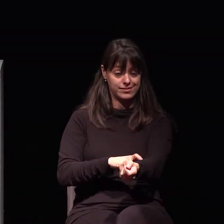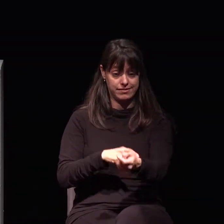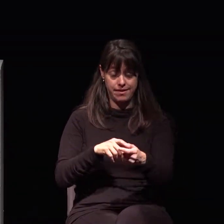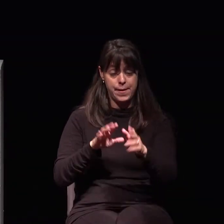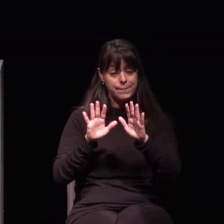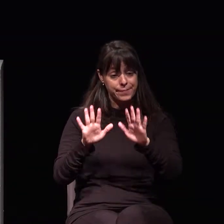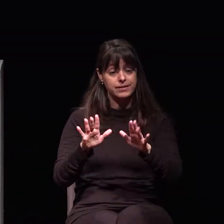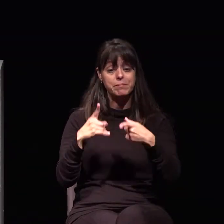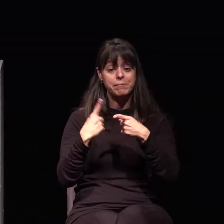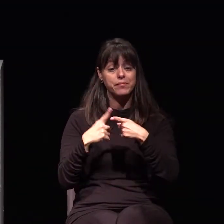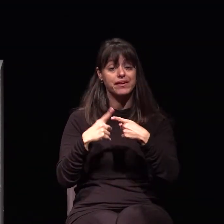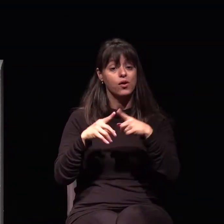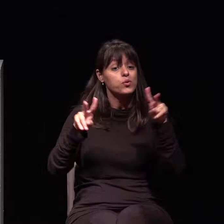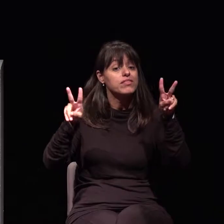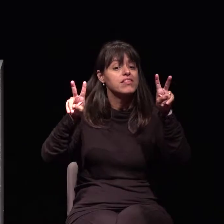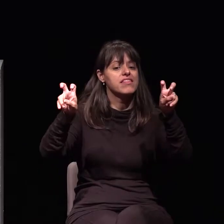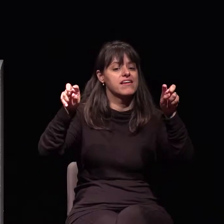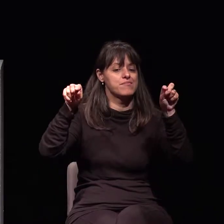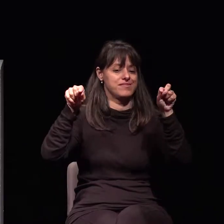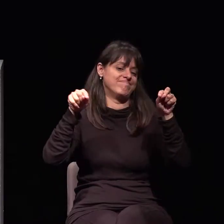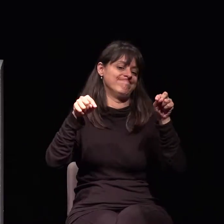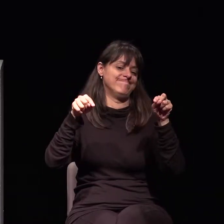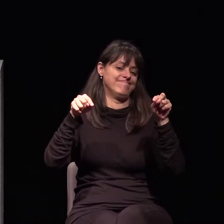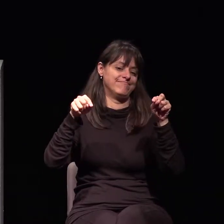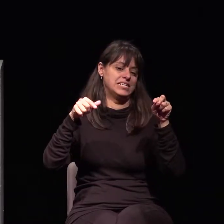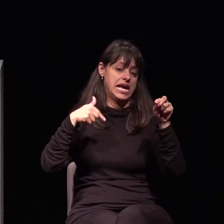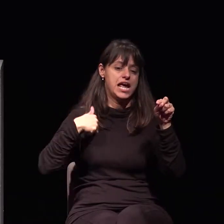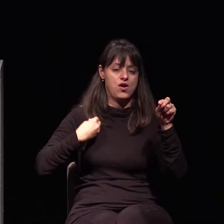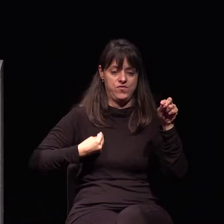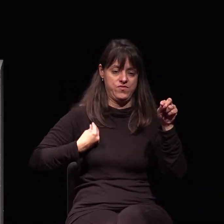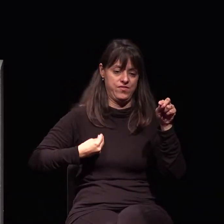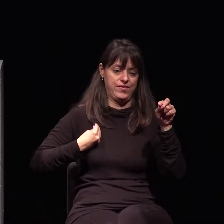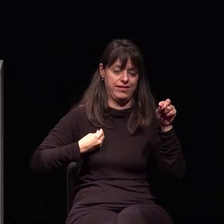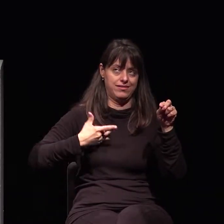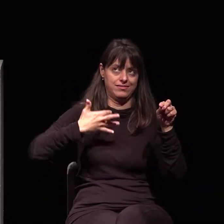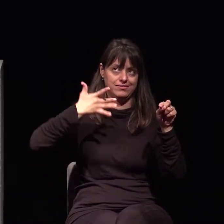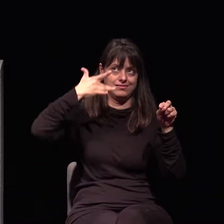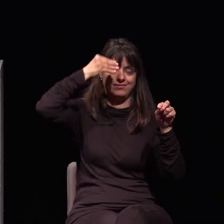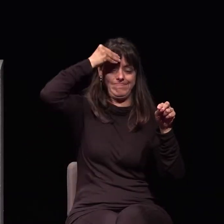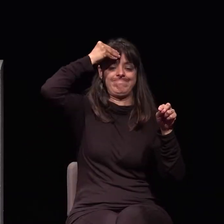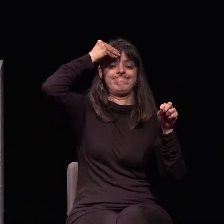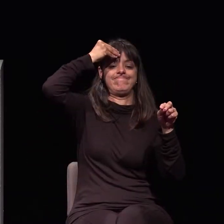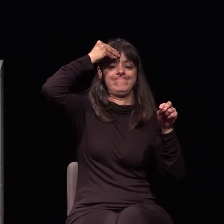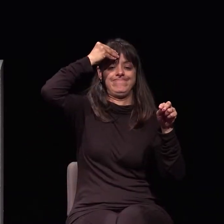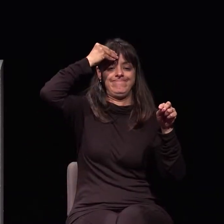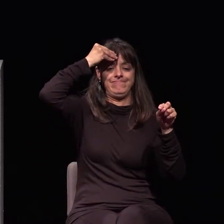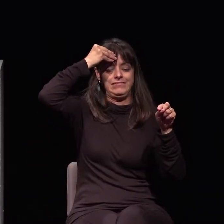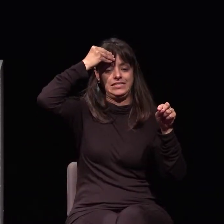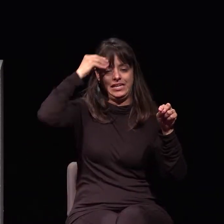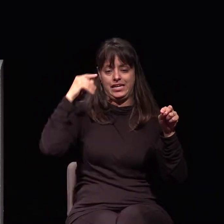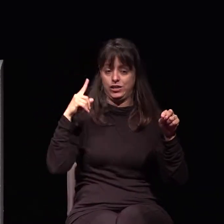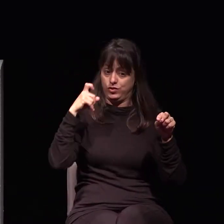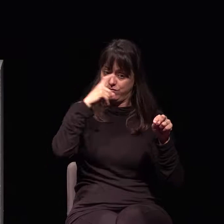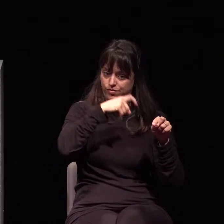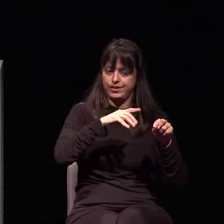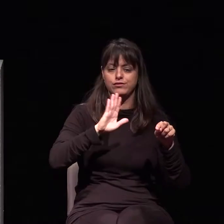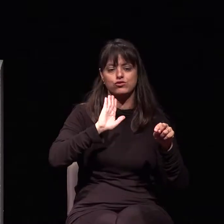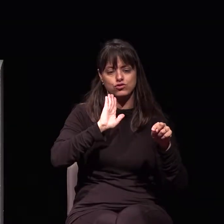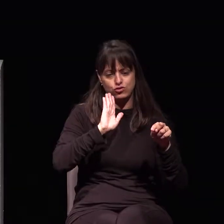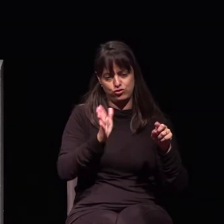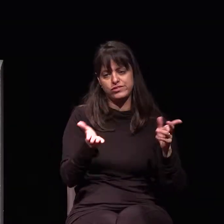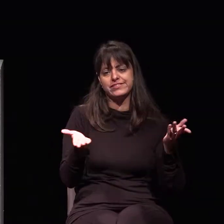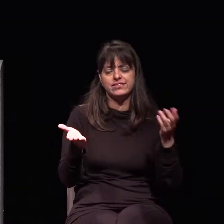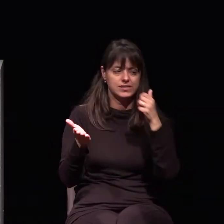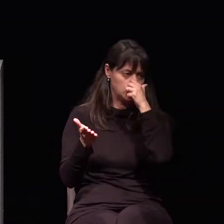tema que é um tema que eu vivi. Então, é muito difícil, embora eu tenha